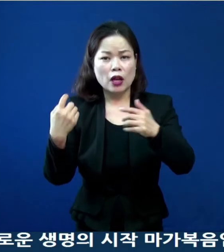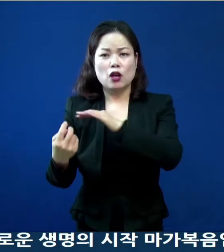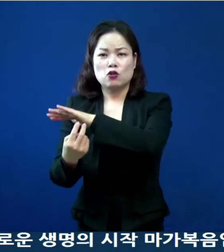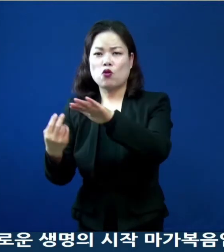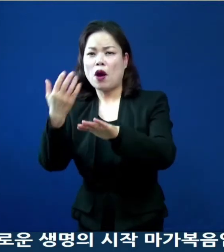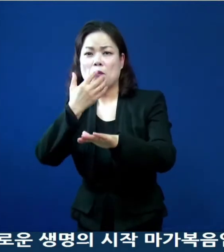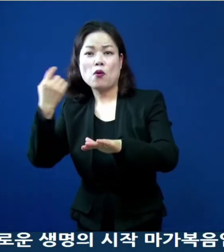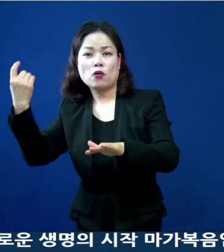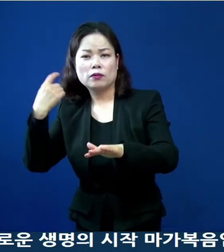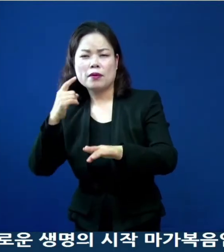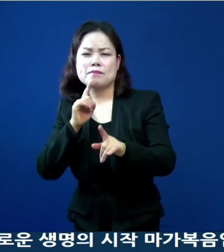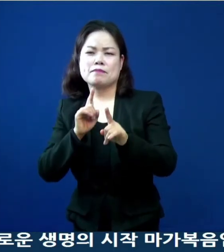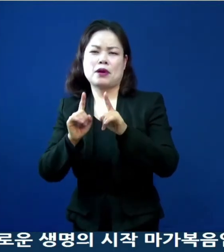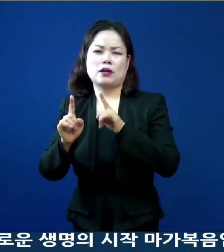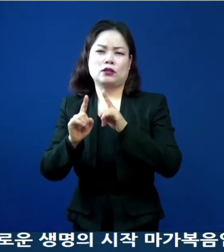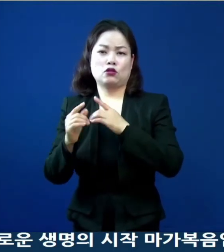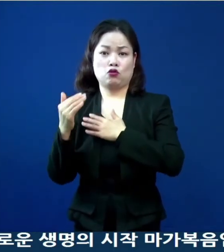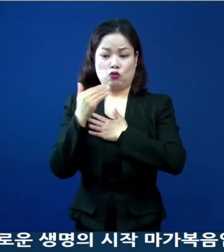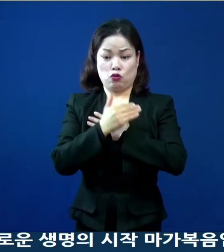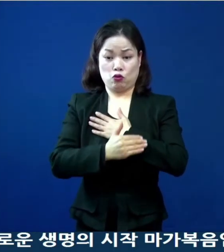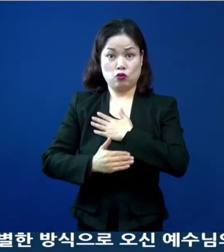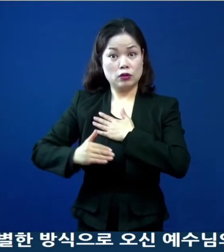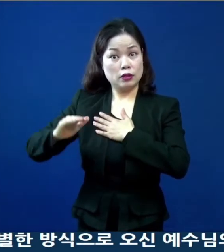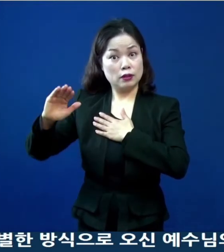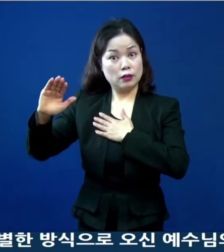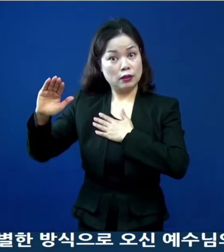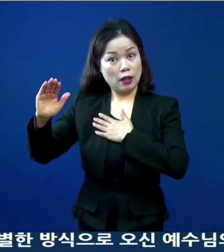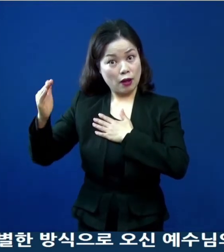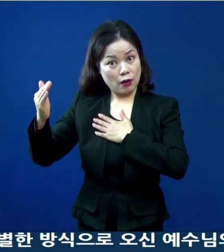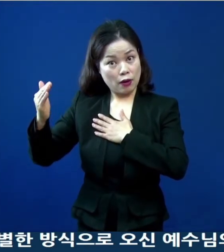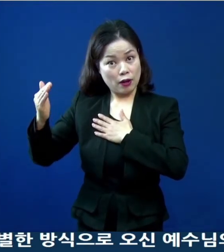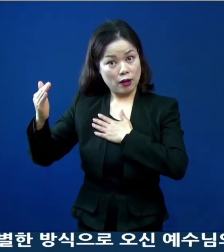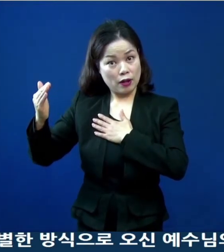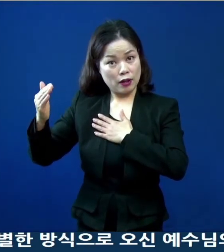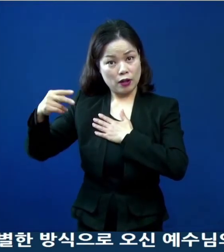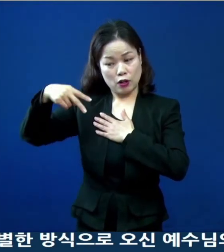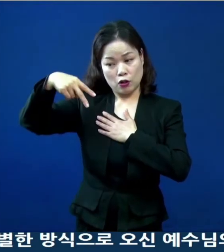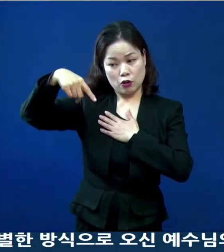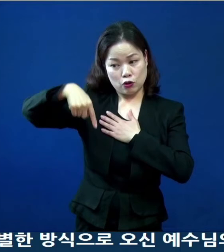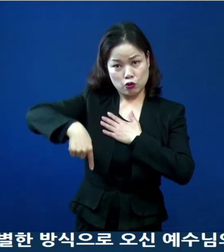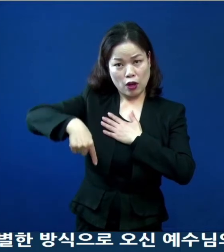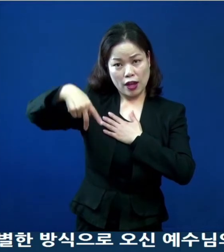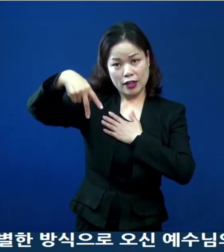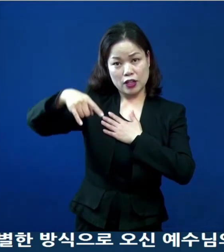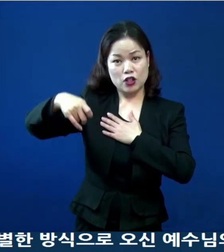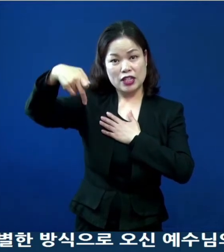요한복음은 말씀이 육신이 되어서 쉐키나의 영광,